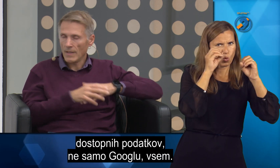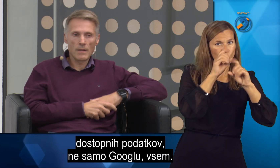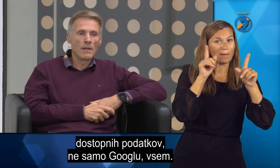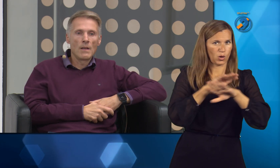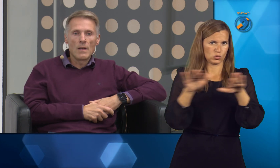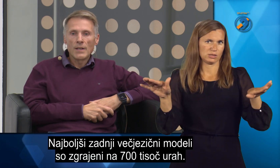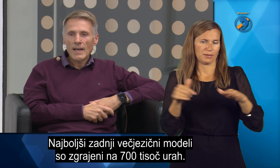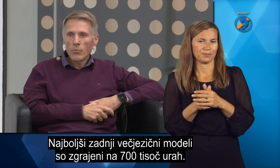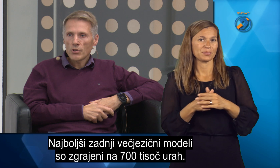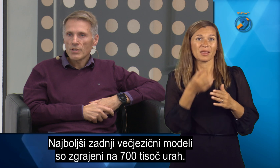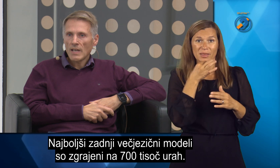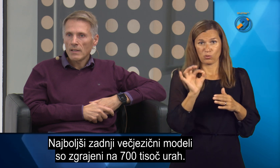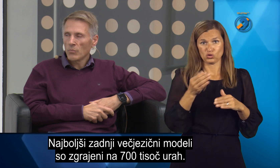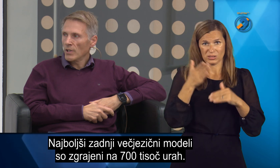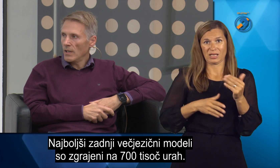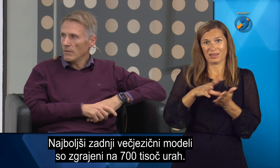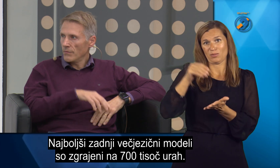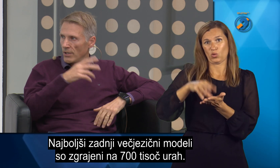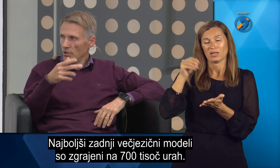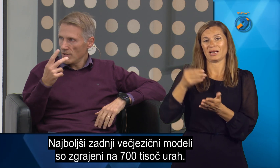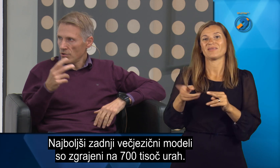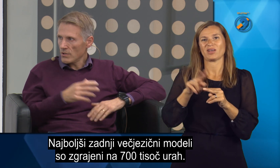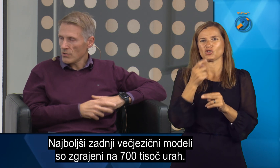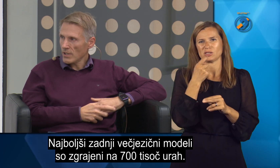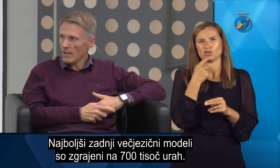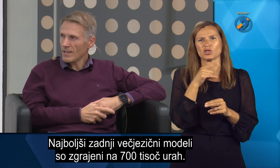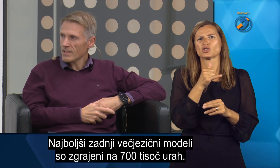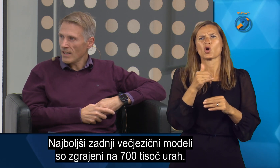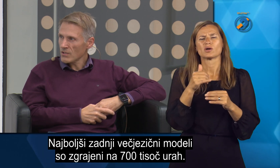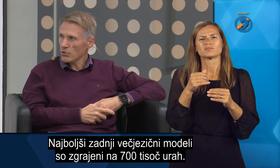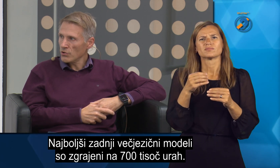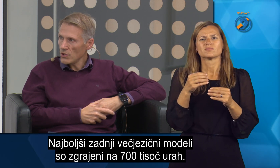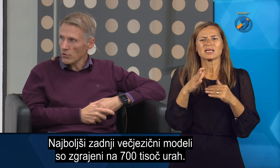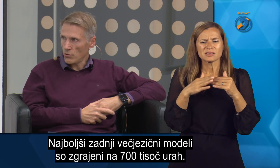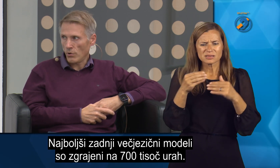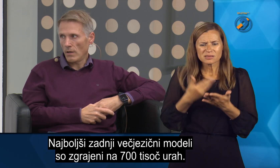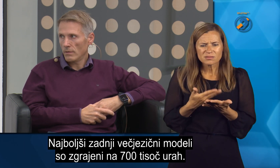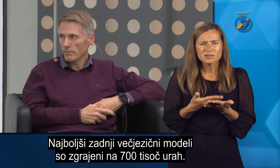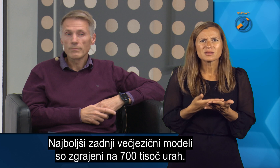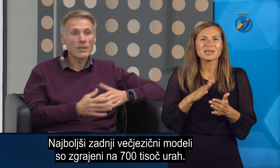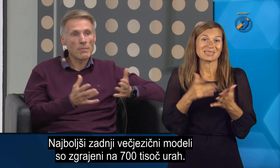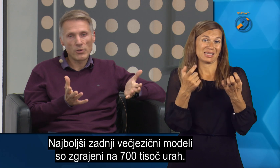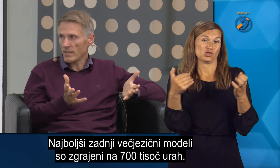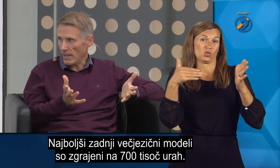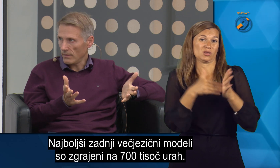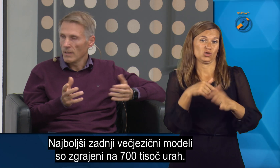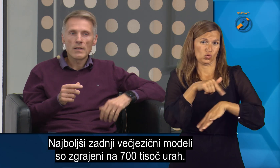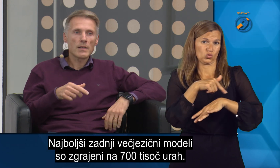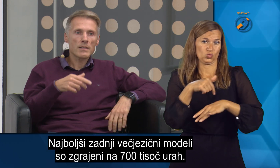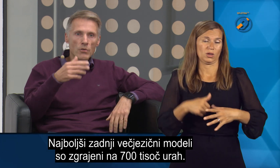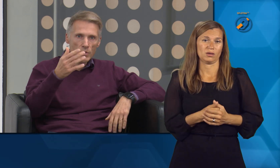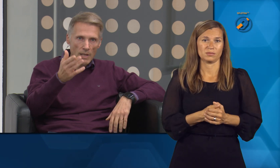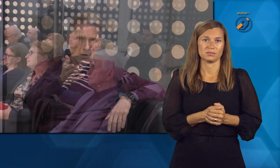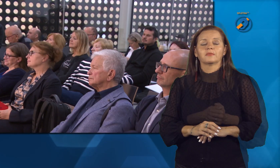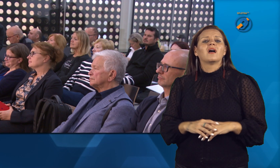vsem. Ne? Najboljši zadnji modeli, večjezični, so zgrajeni na 700 000 urah.